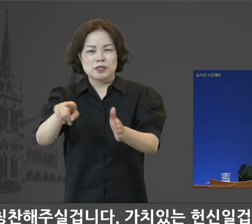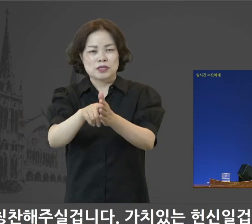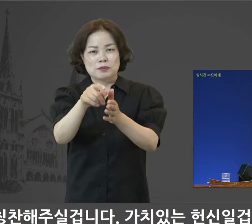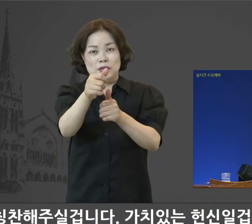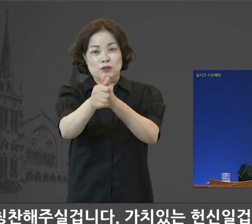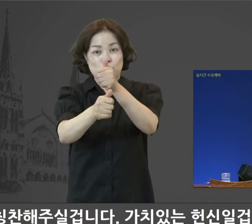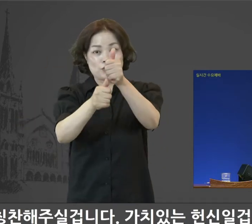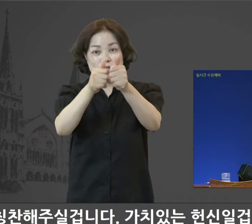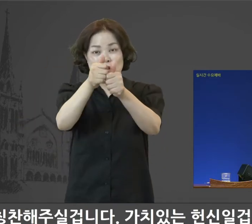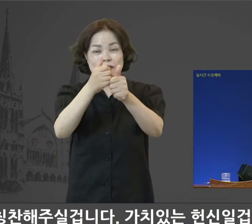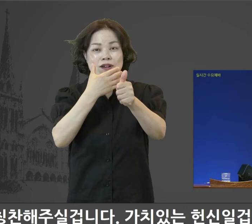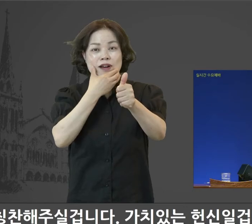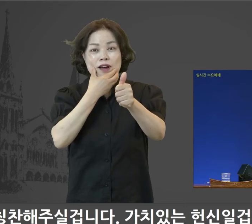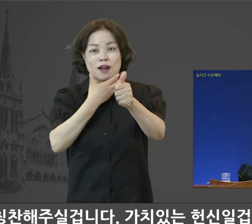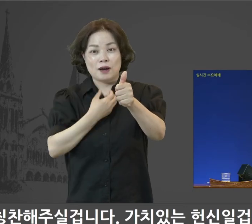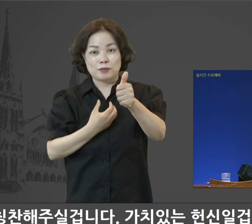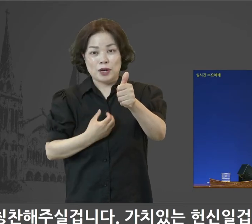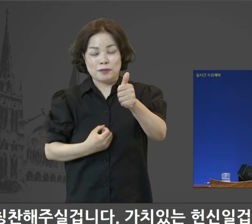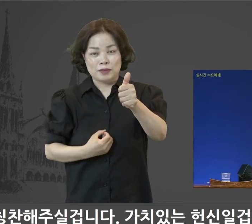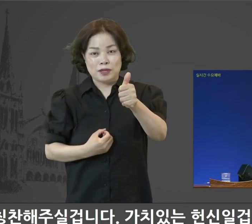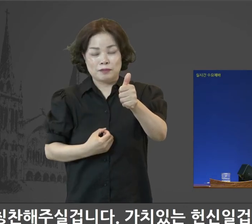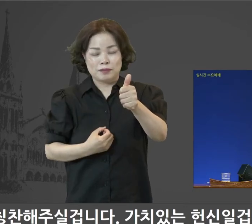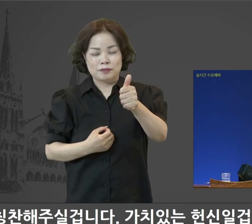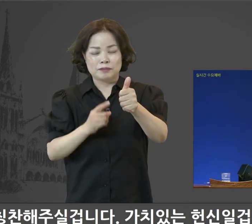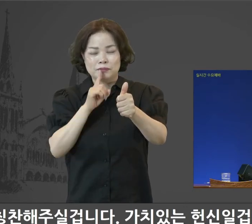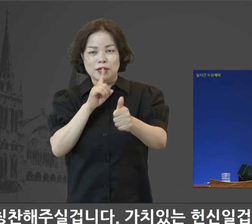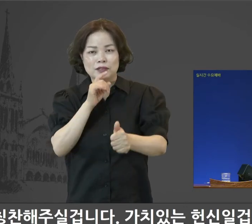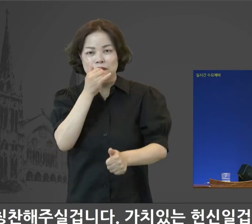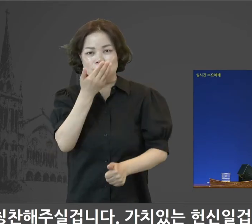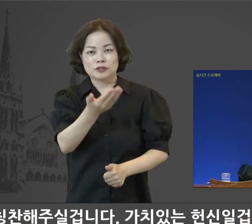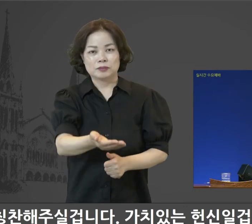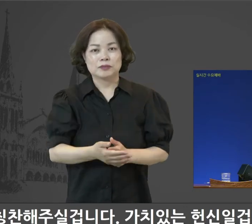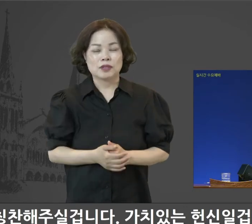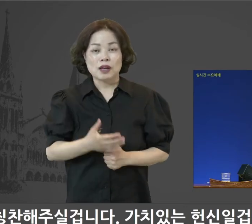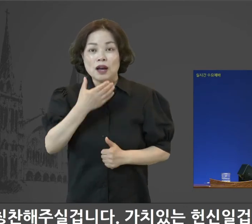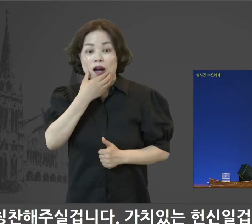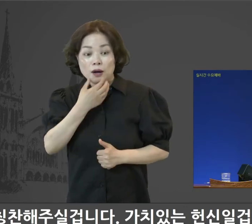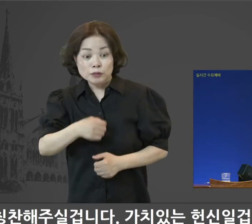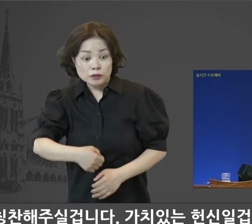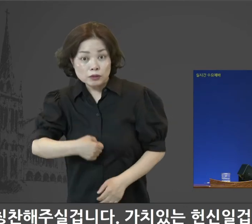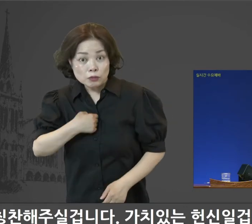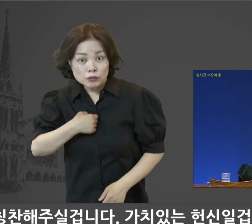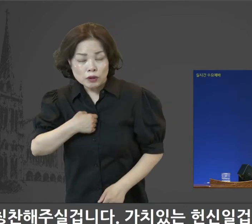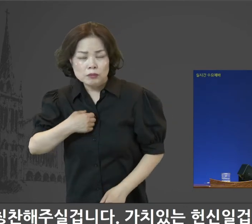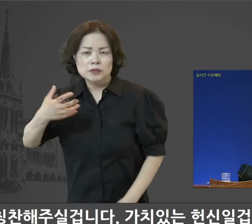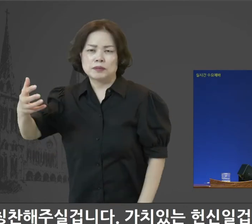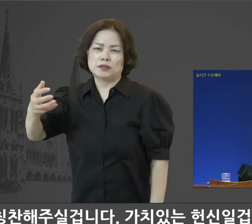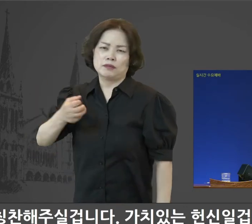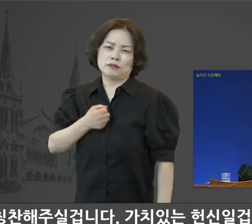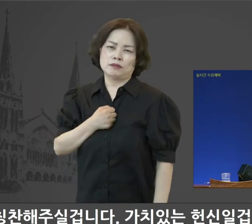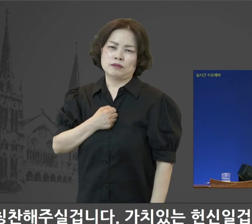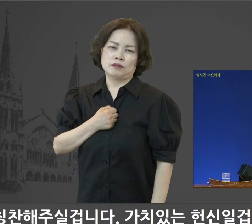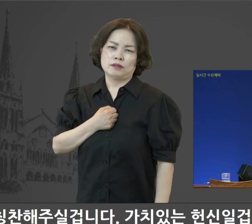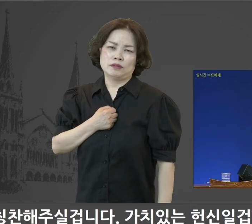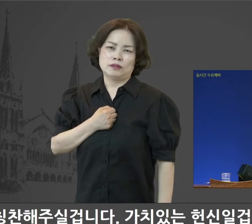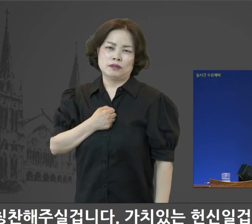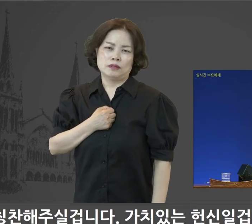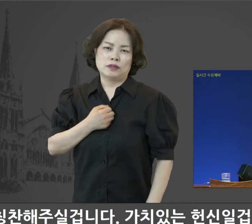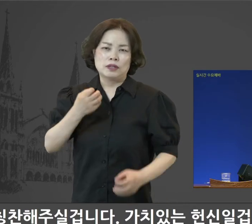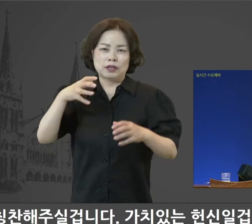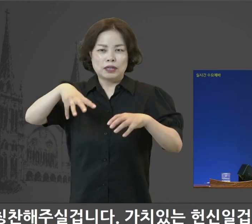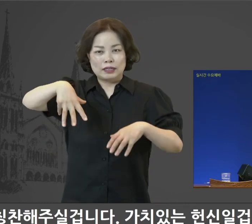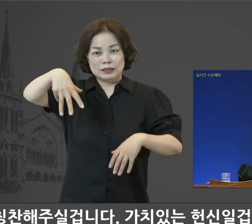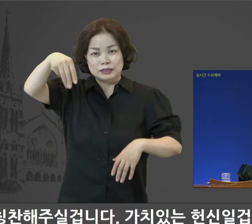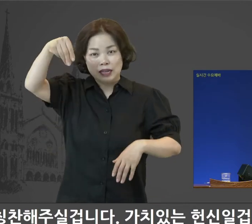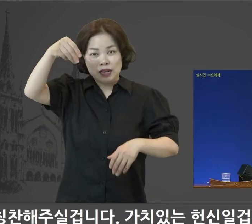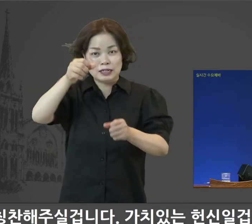조상 아브라함의 이야기를 꺼내고 있습니다. 아브라함이 의롭다함을 받았다. 창세기